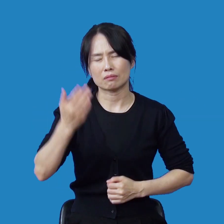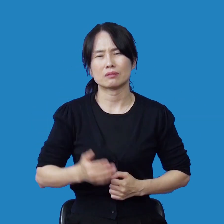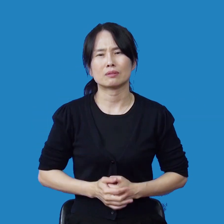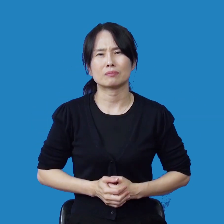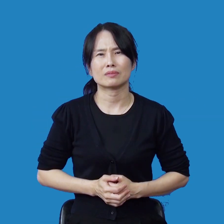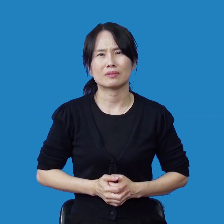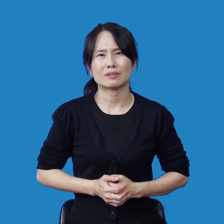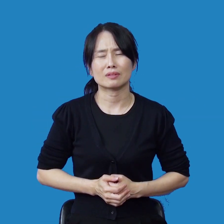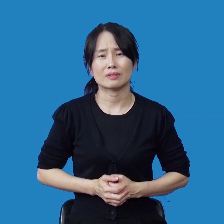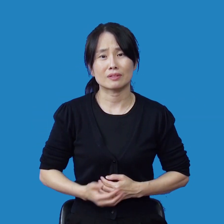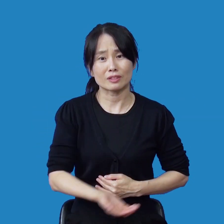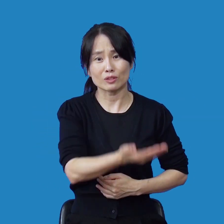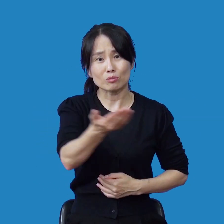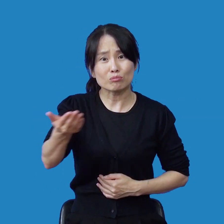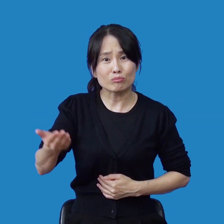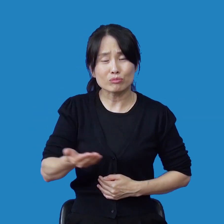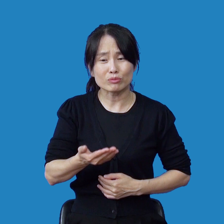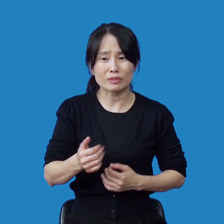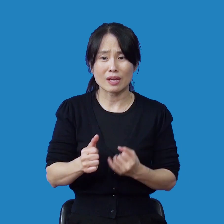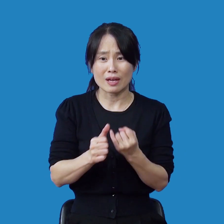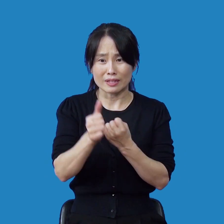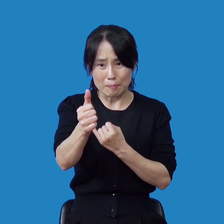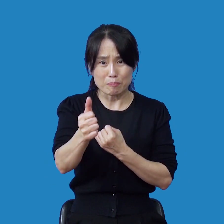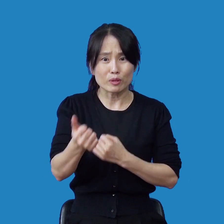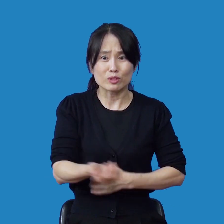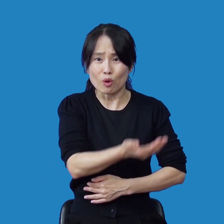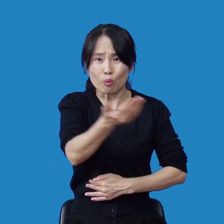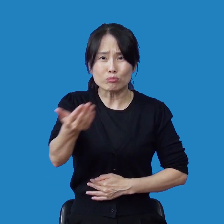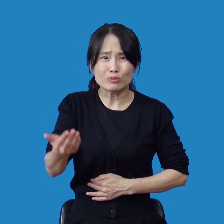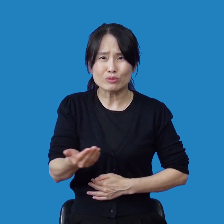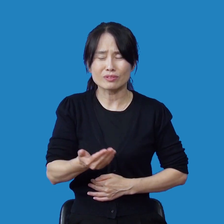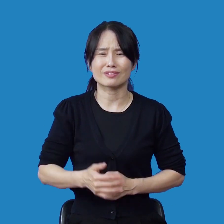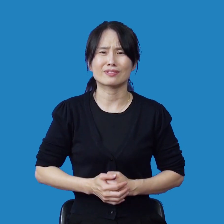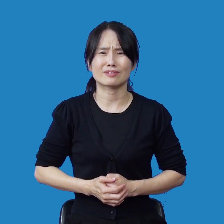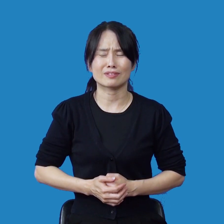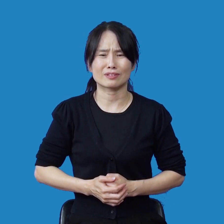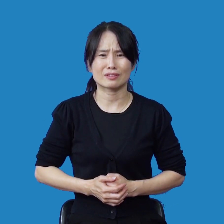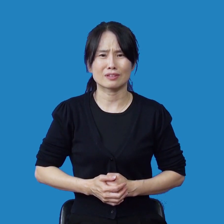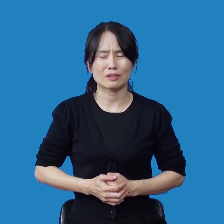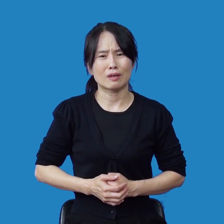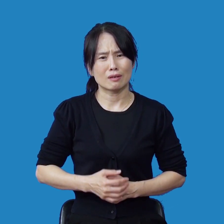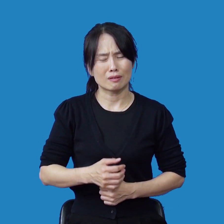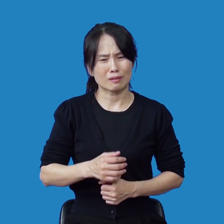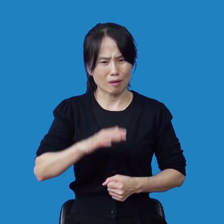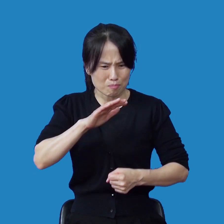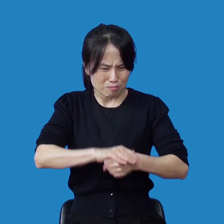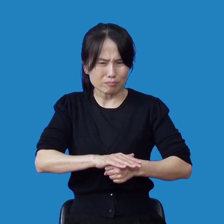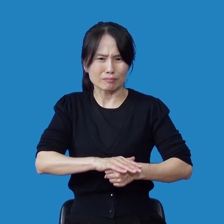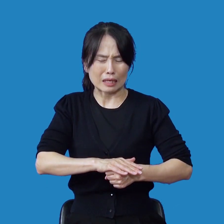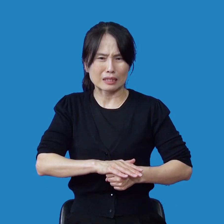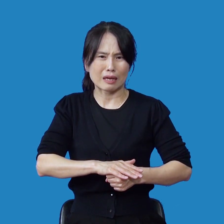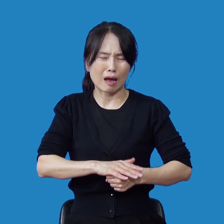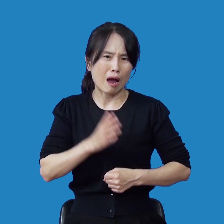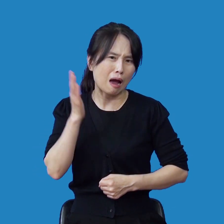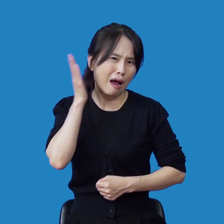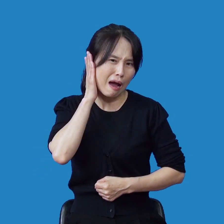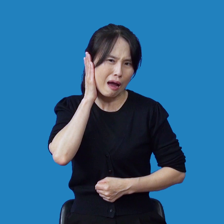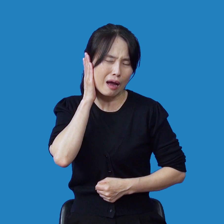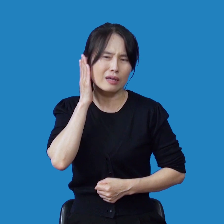여기 계신 우리 남편분들, 그렇게 통통 막히면 안 됩니다.